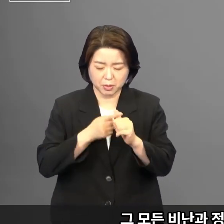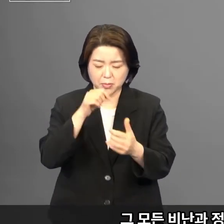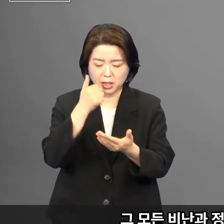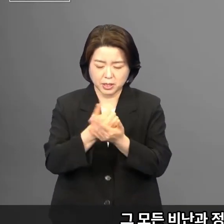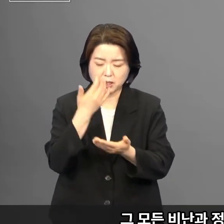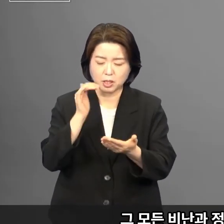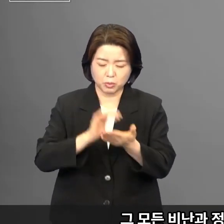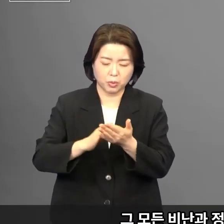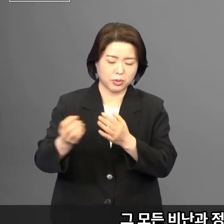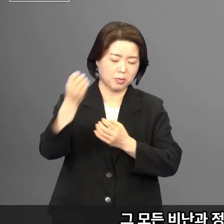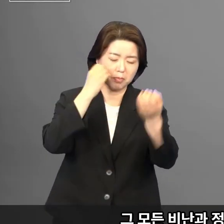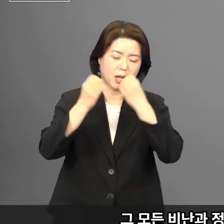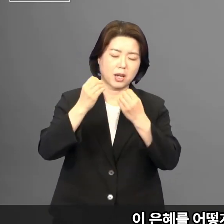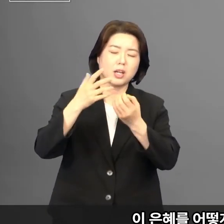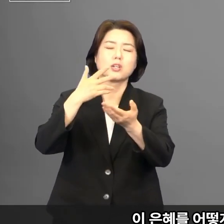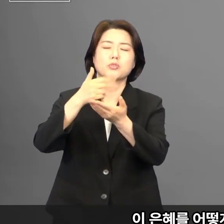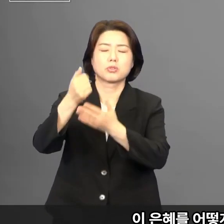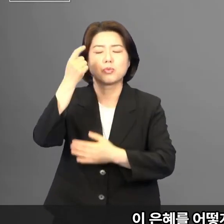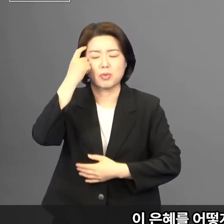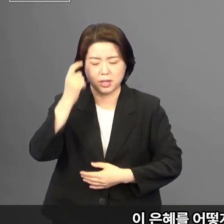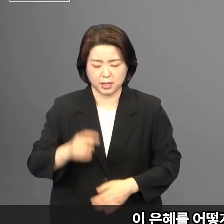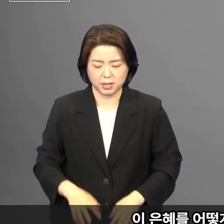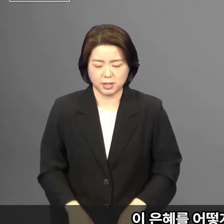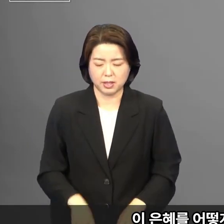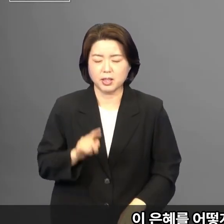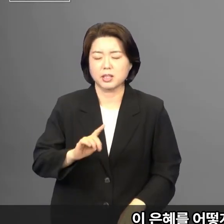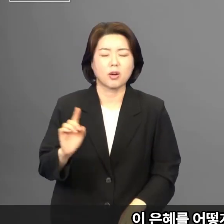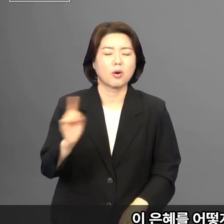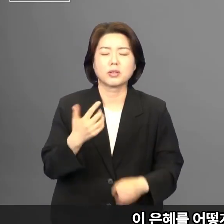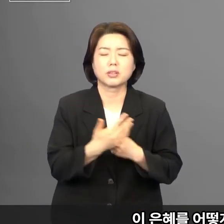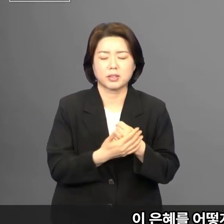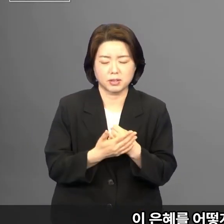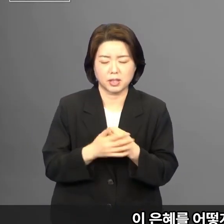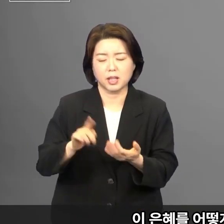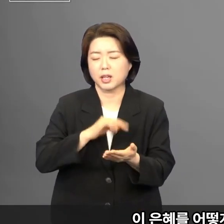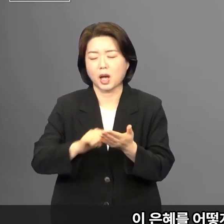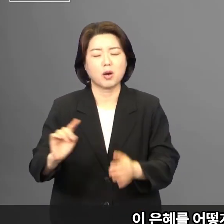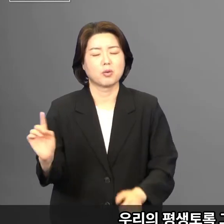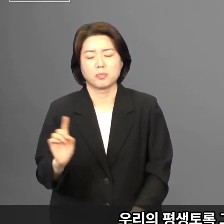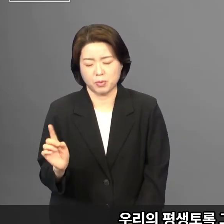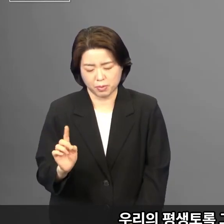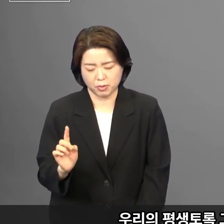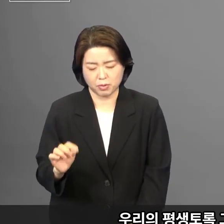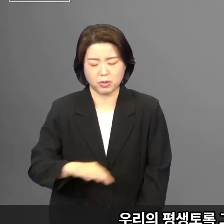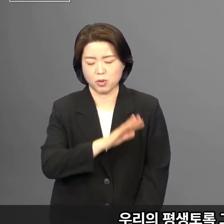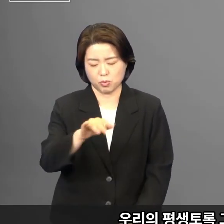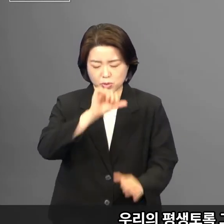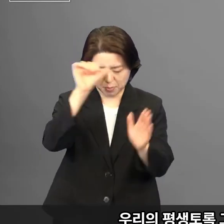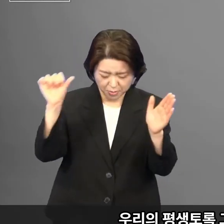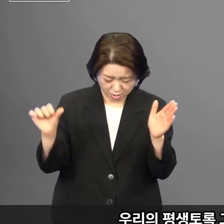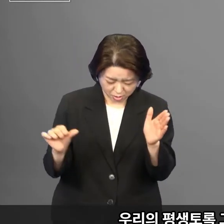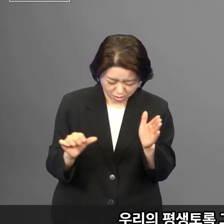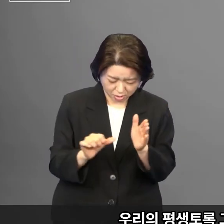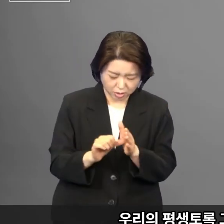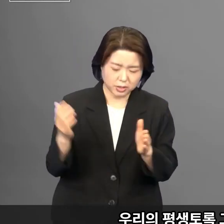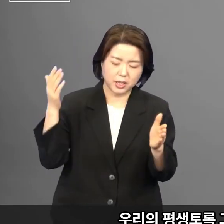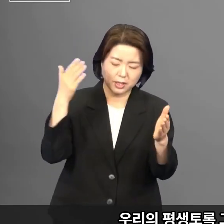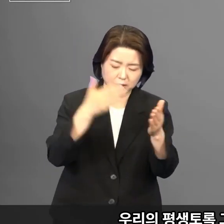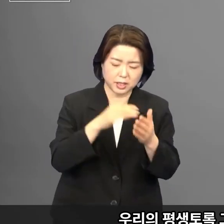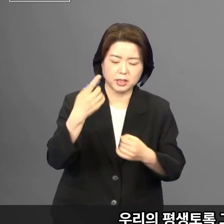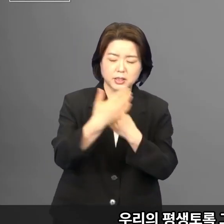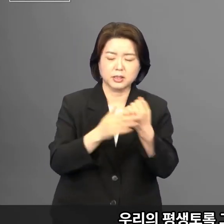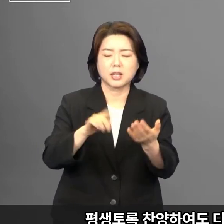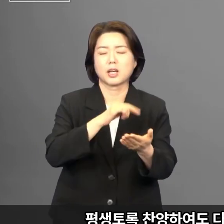토를 맞으셨습니까? 이 어찌 은혜인지, 어떻게 이 은혜를 갚을 수 있을지 주님, 우리의 평생토록 그 은혜를 갚을